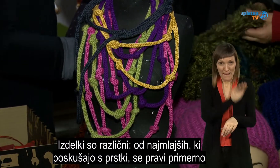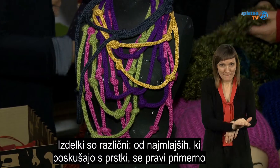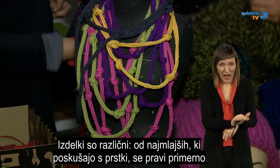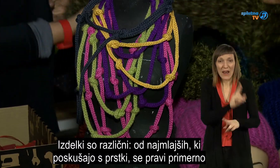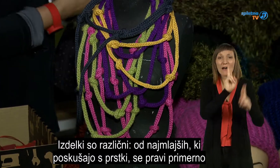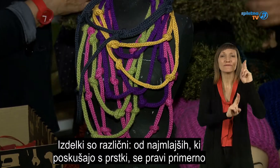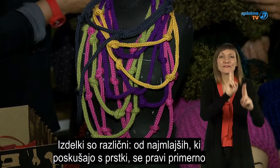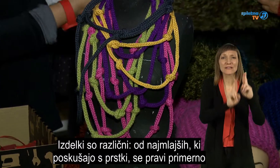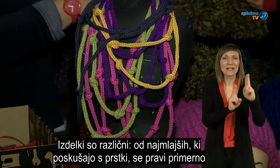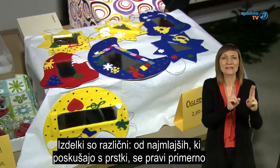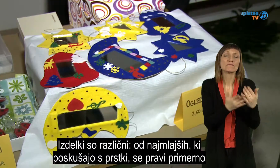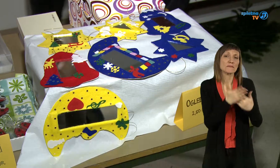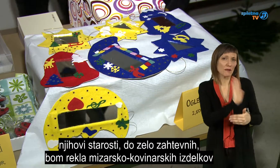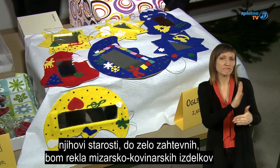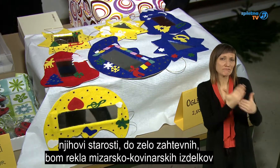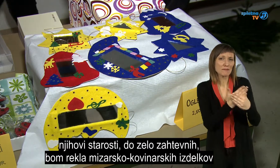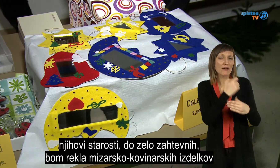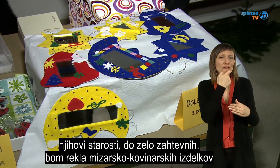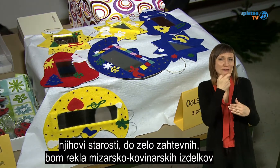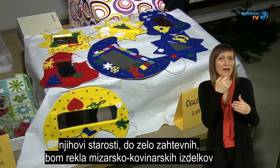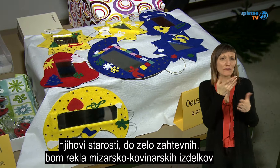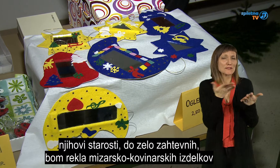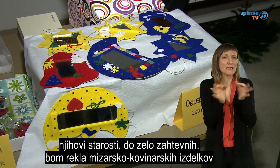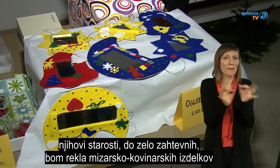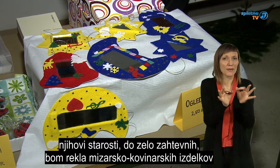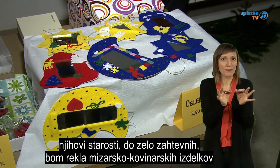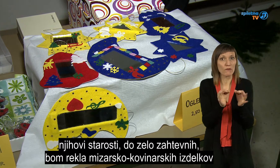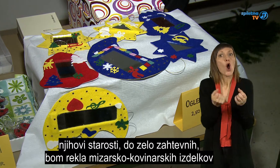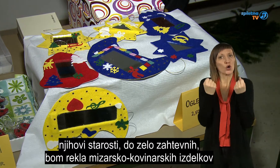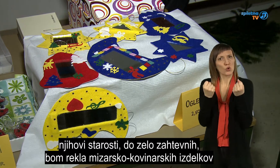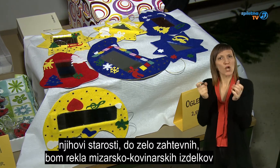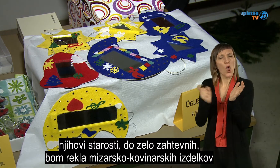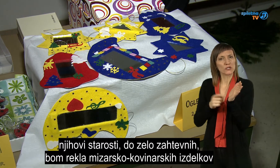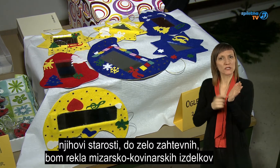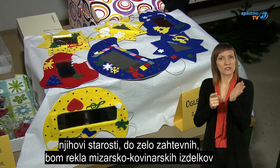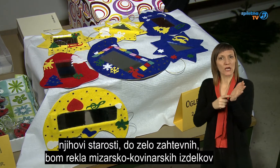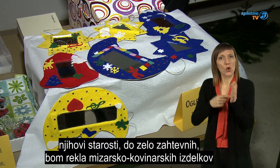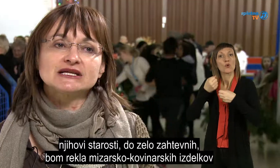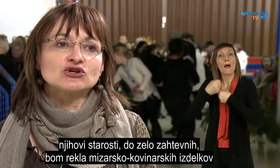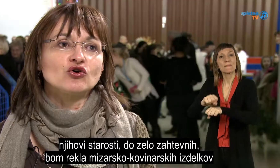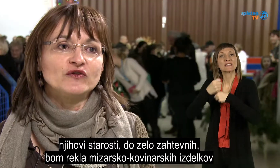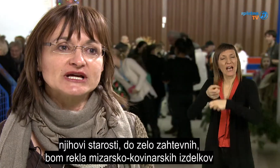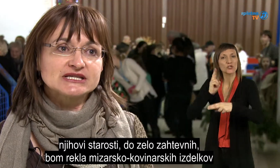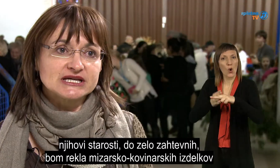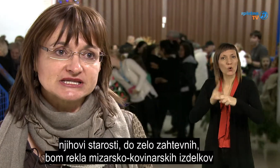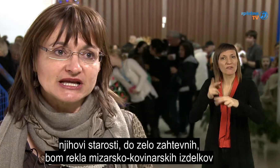s prstki, se pravi primerno njihovi starosti, do zelo zahtevnih, bom rekla, mizarsko-kovinarskih izdelkov